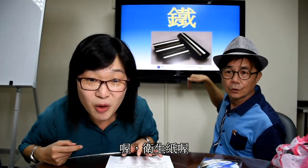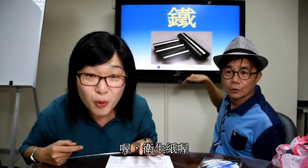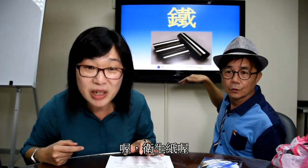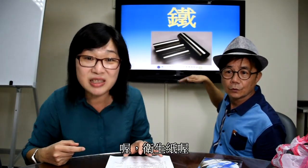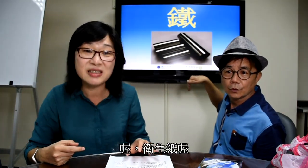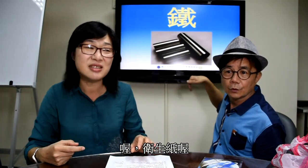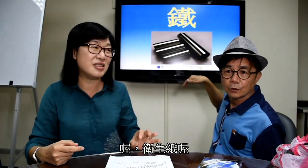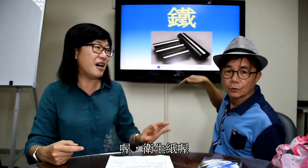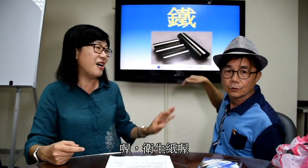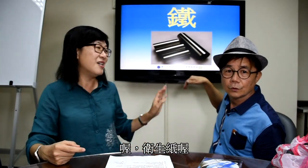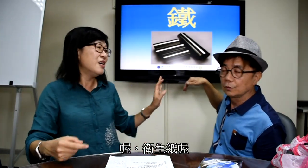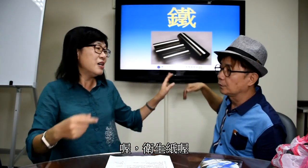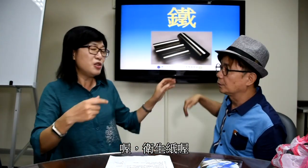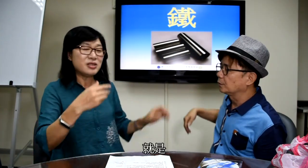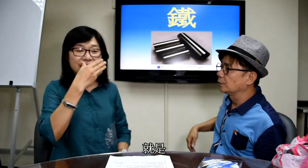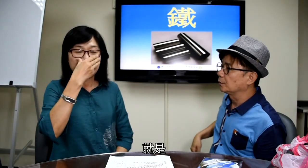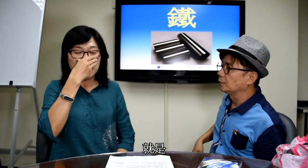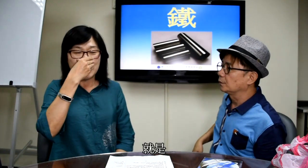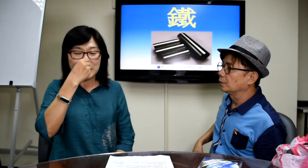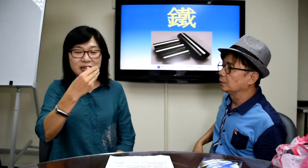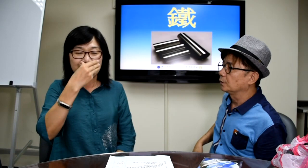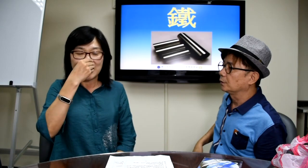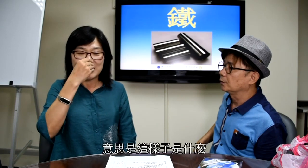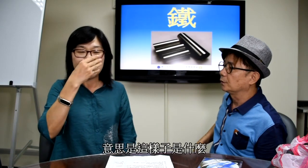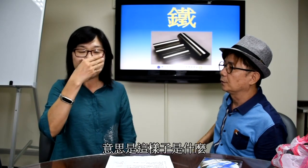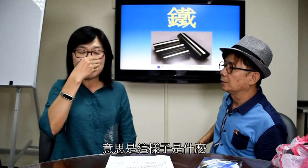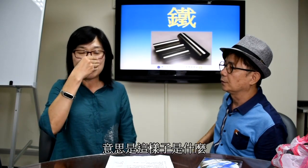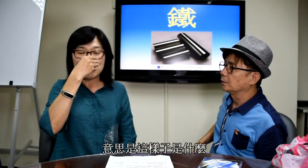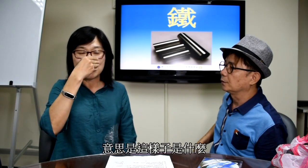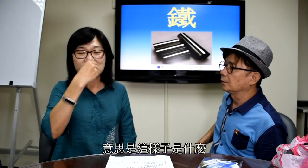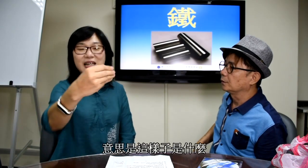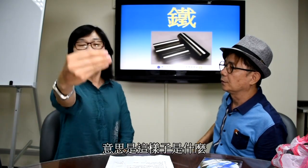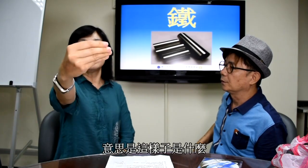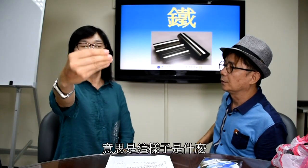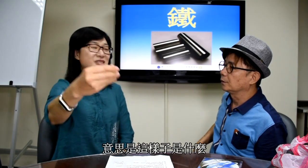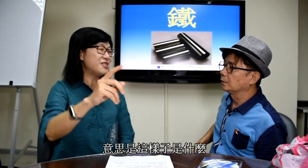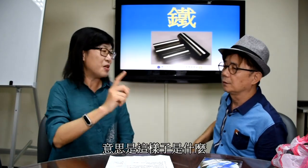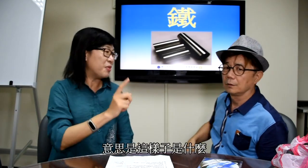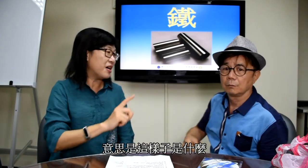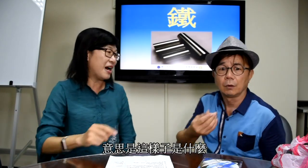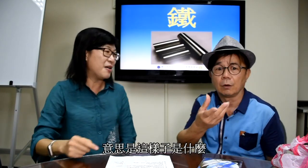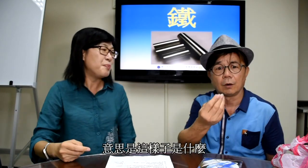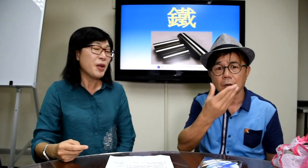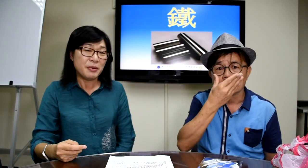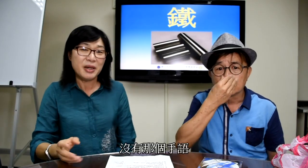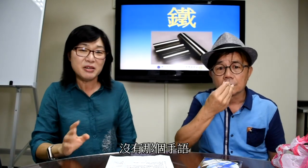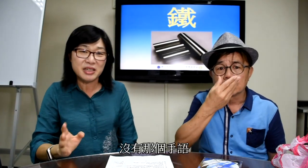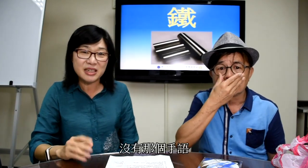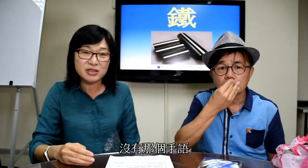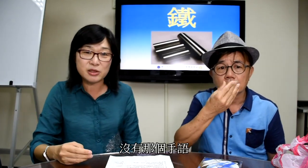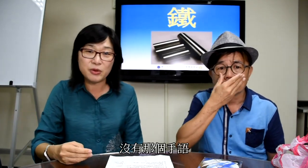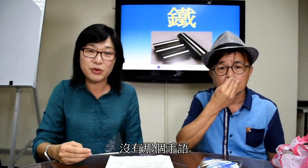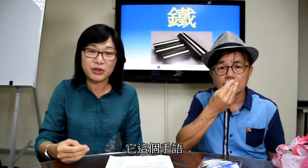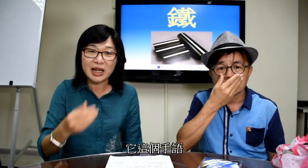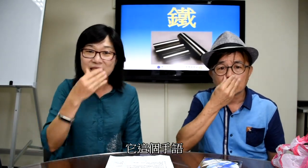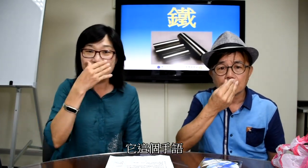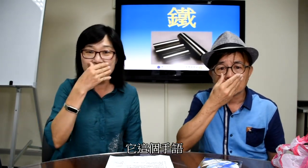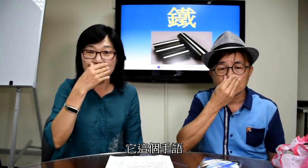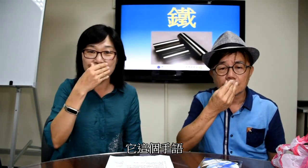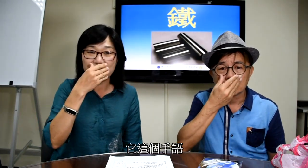卫生纸哦，就是意思是这样子是什么？没有那个手语，它这个手语意